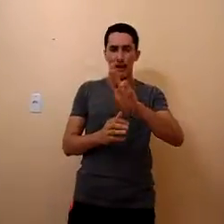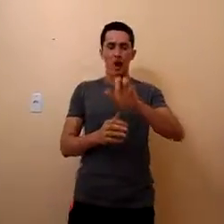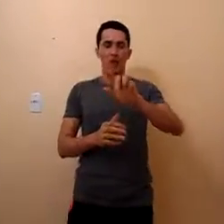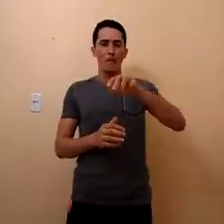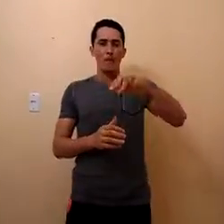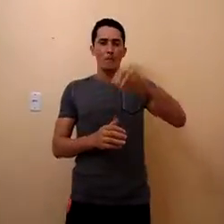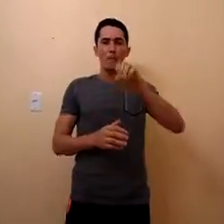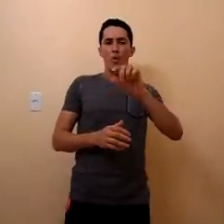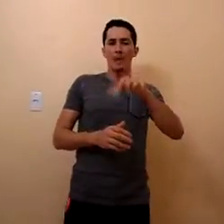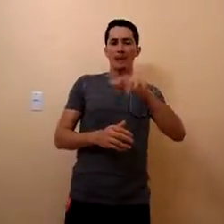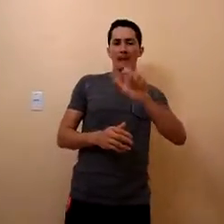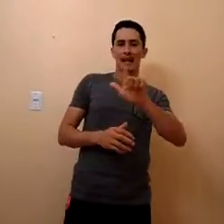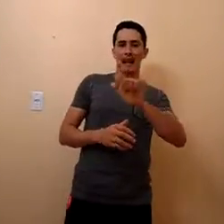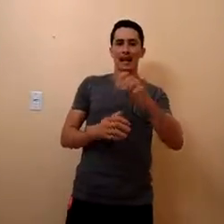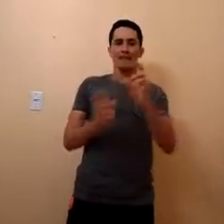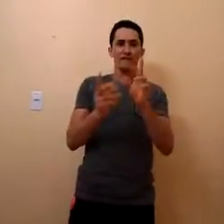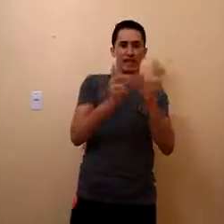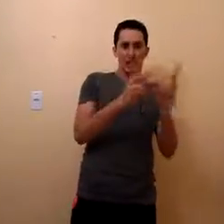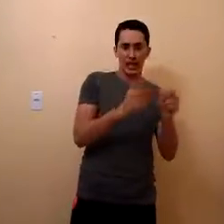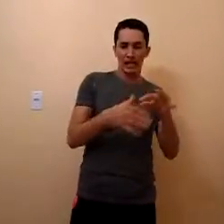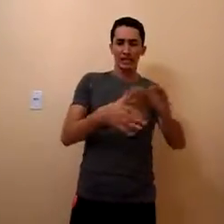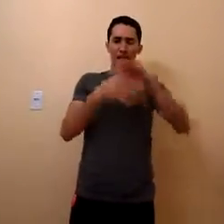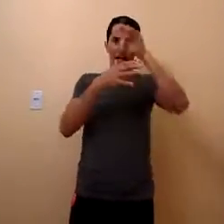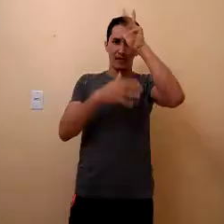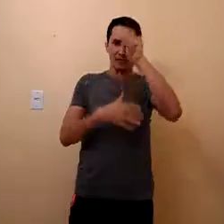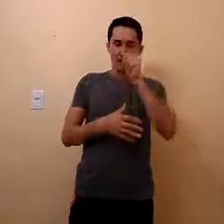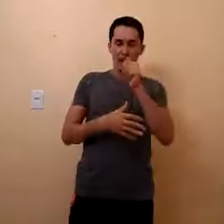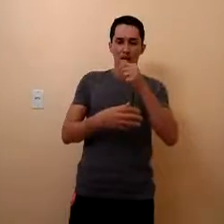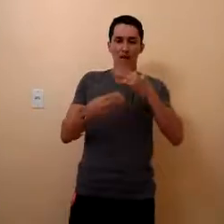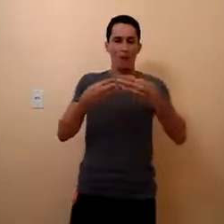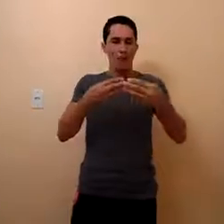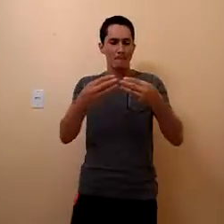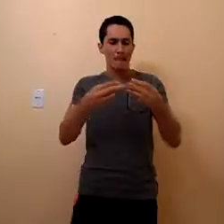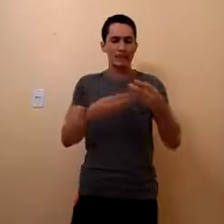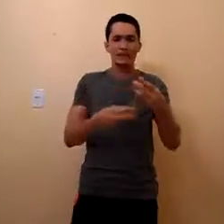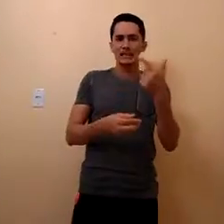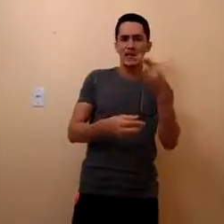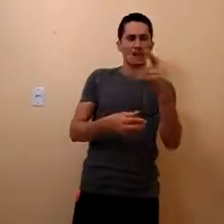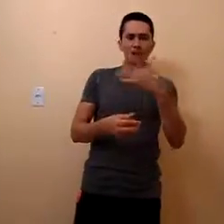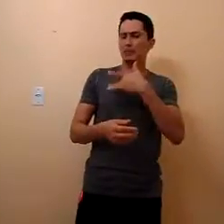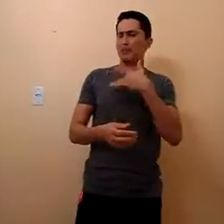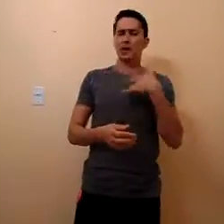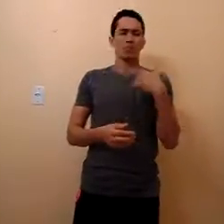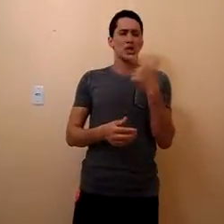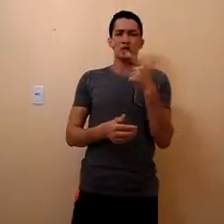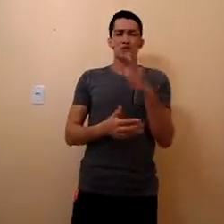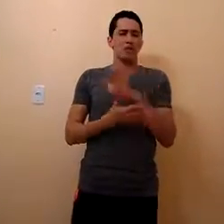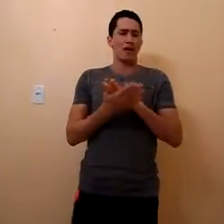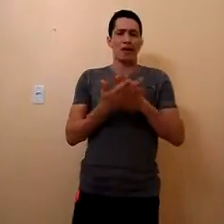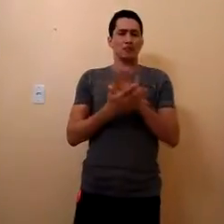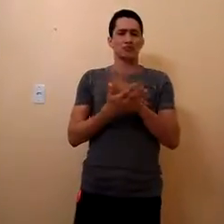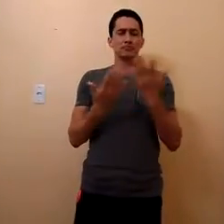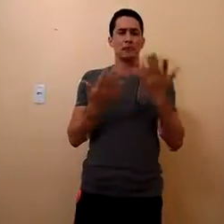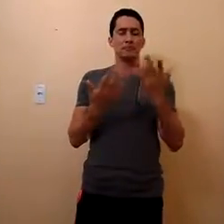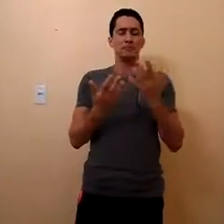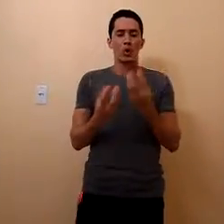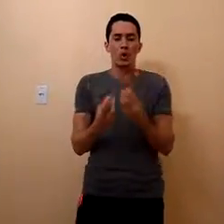frango destinados à exportação. O Ministério diz que a bactéria não traz risco à saúde porque é destruída no cozimento